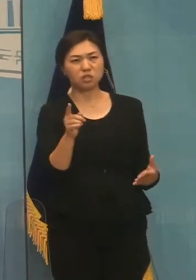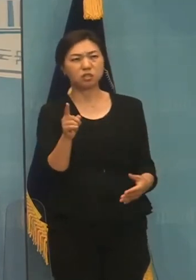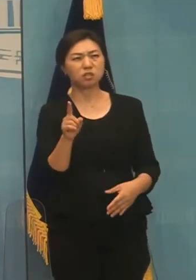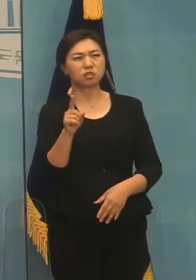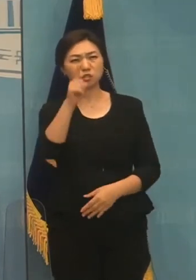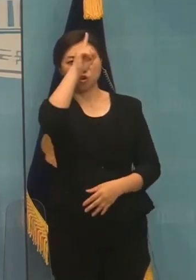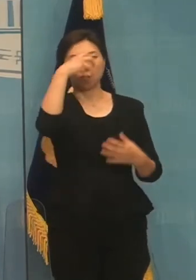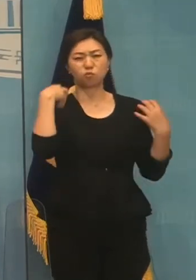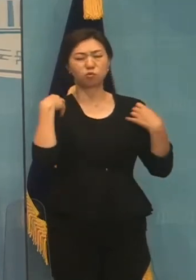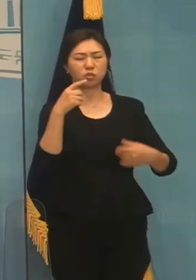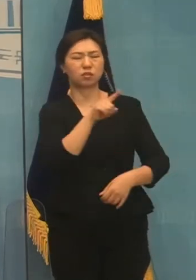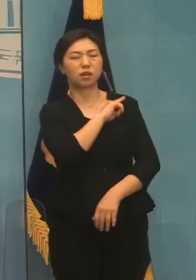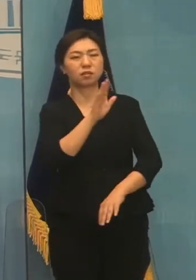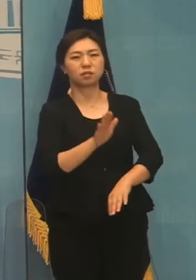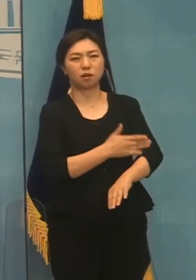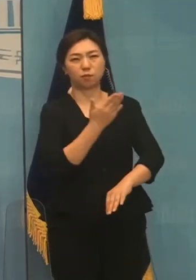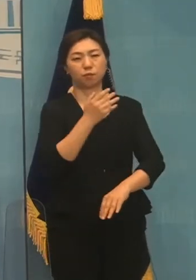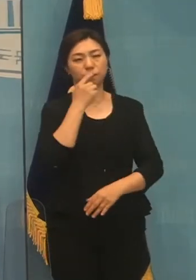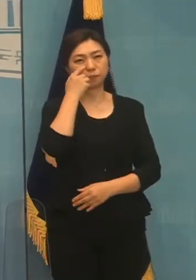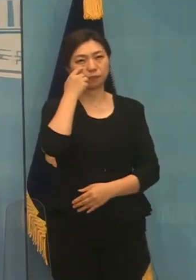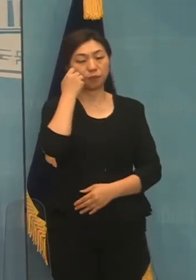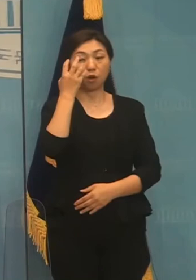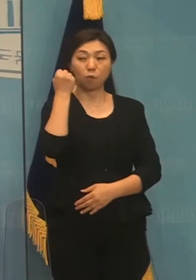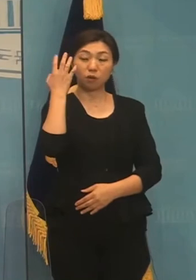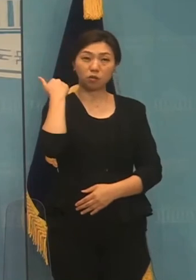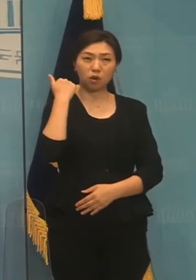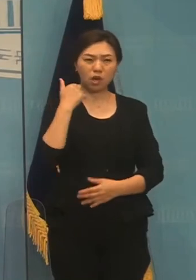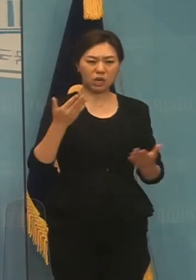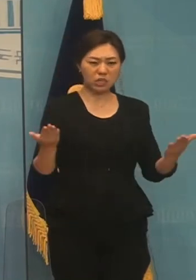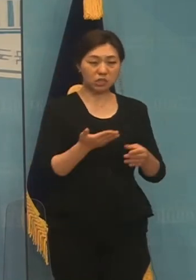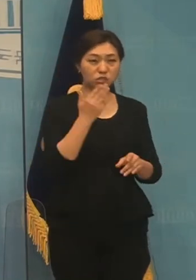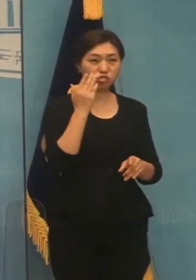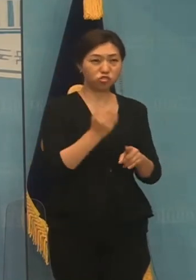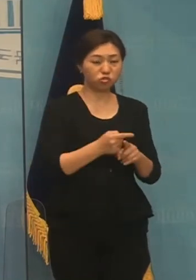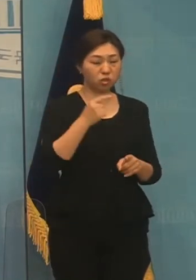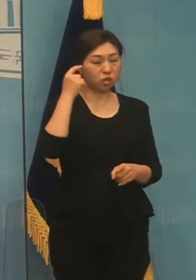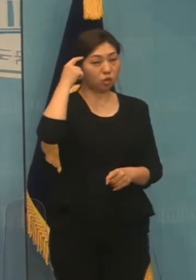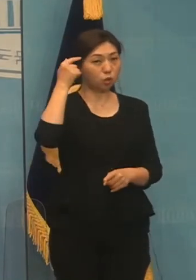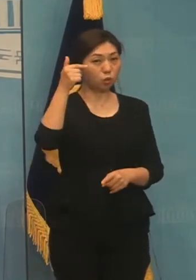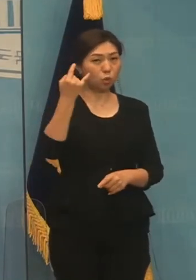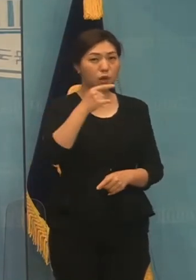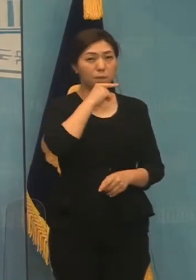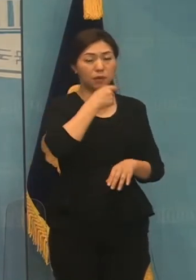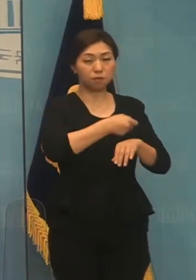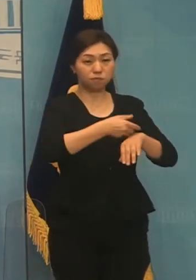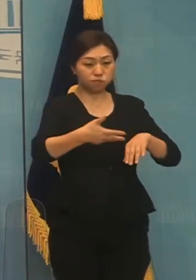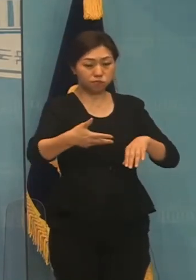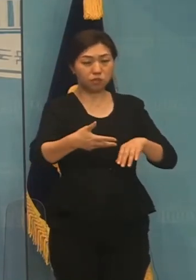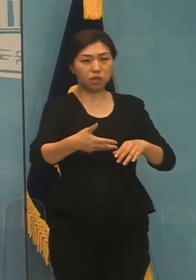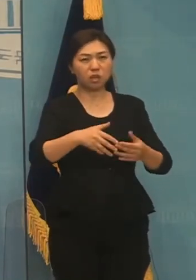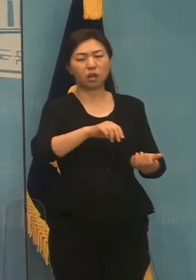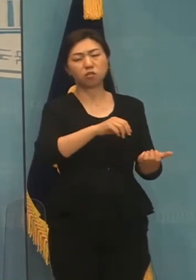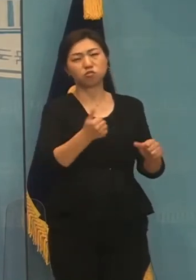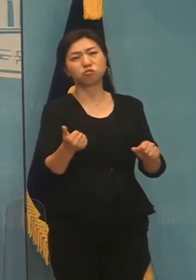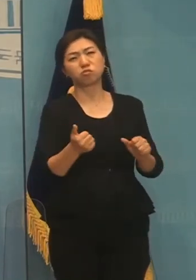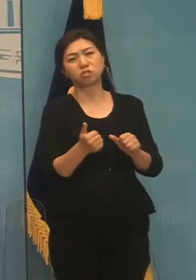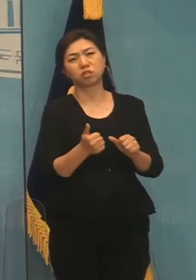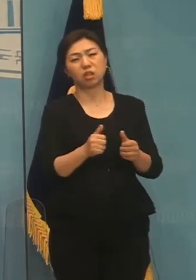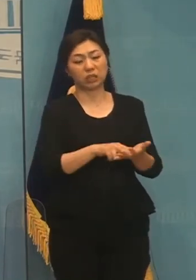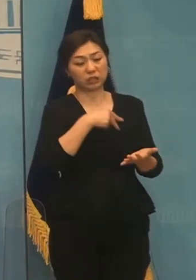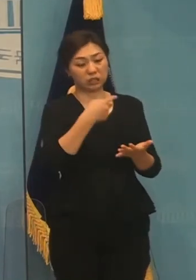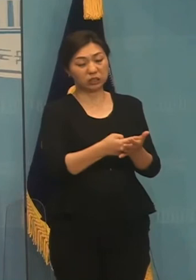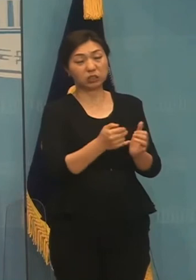책임을 져야 합니다. 며칠 전에도 일하다가 뇌출혈로 쓰러진 택배 노동자가 지금 병상에서 상영을 해내고